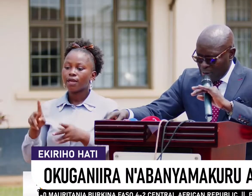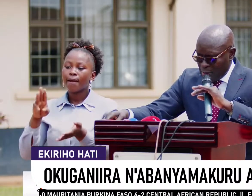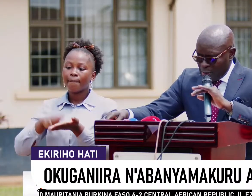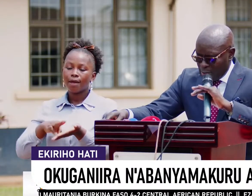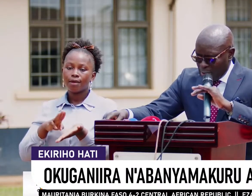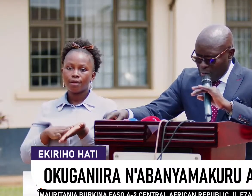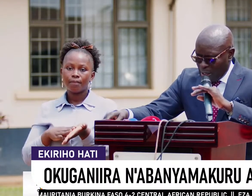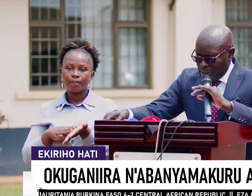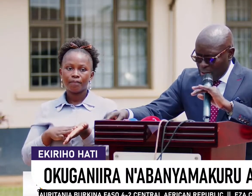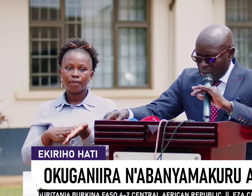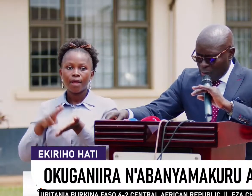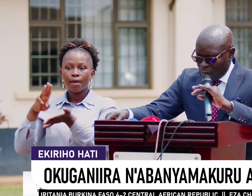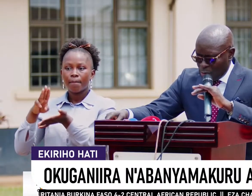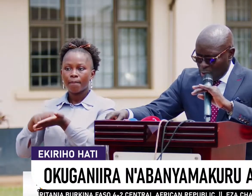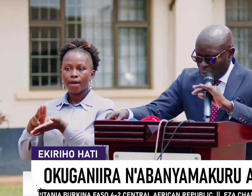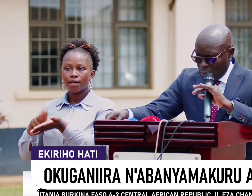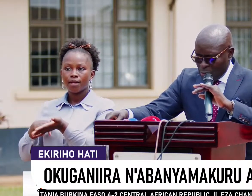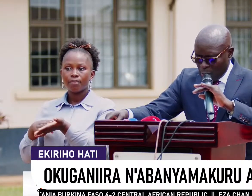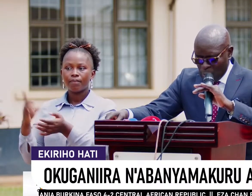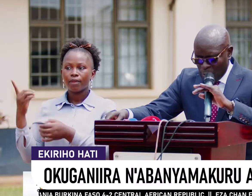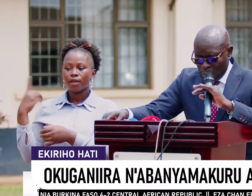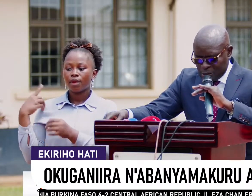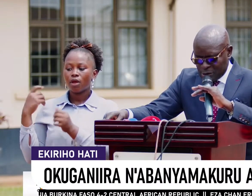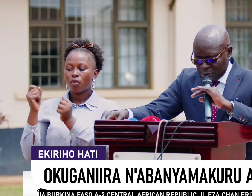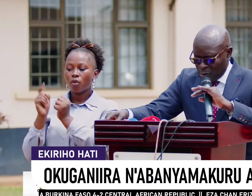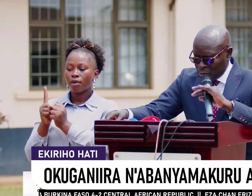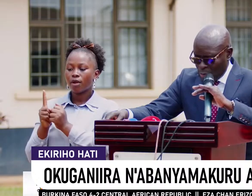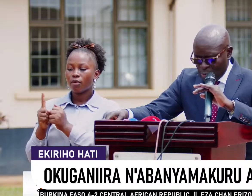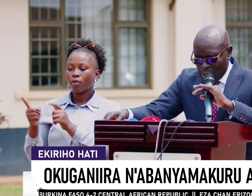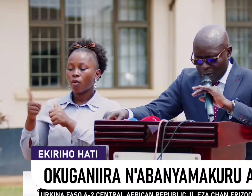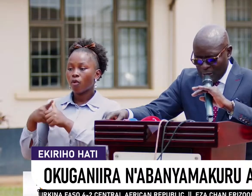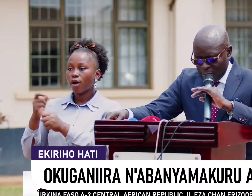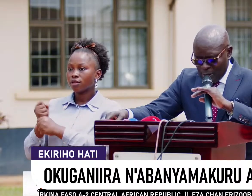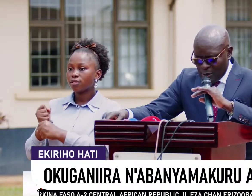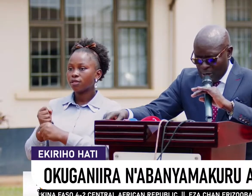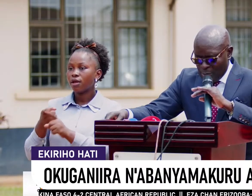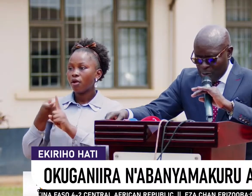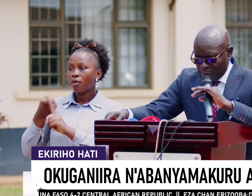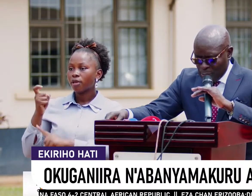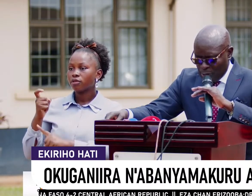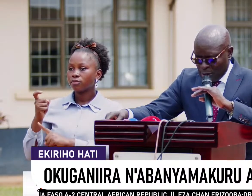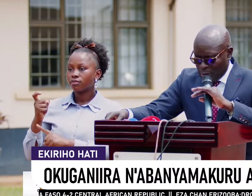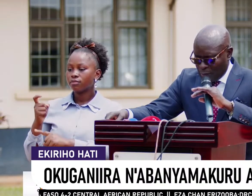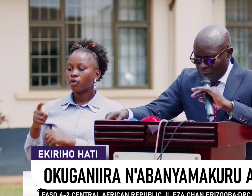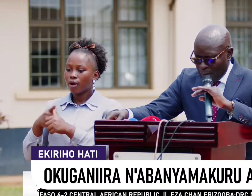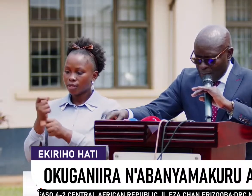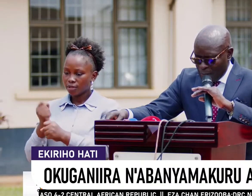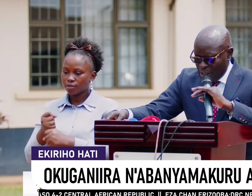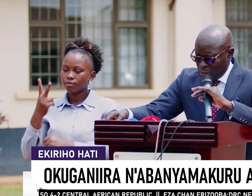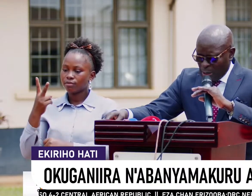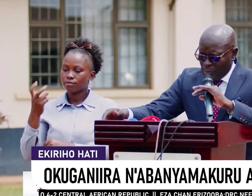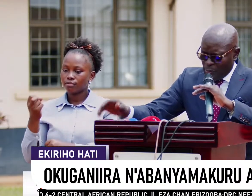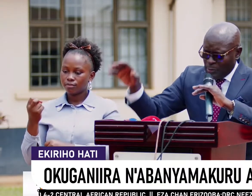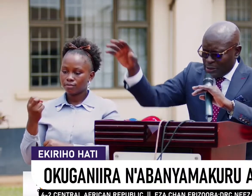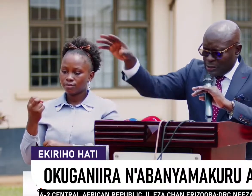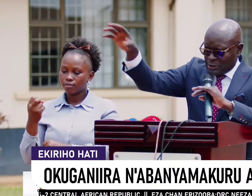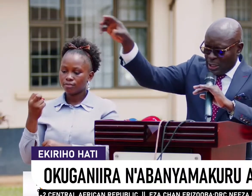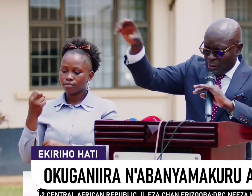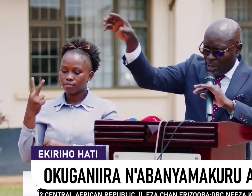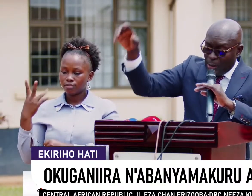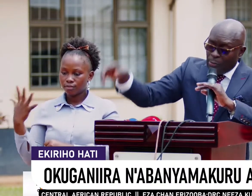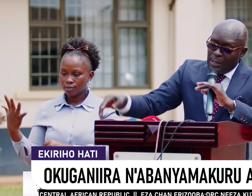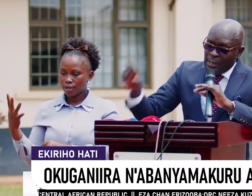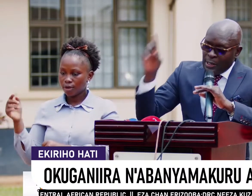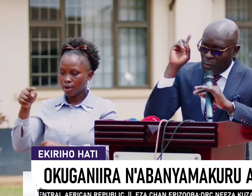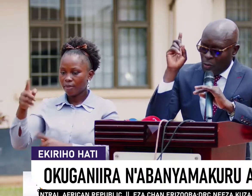Monday nga ennaku 11 August mwezi gw'omunana 2025 ezo abo bo bajja